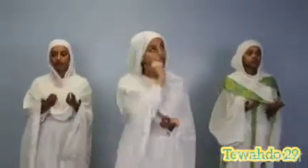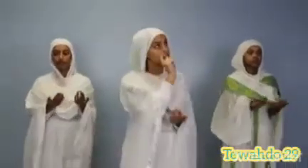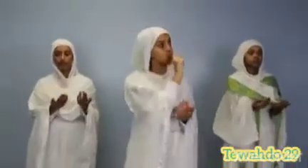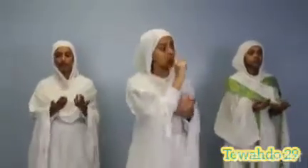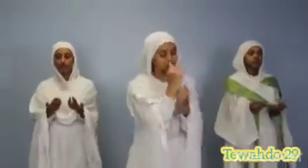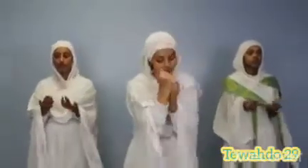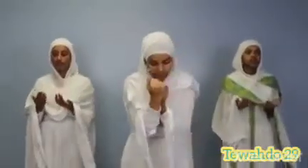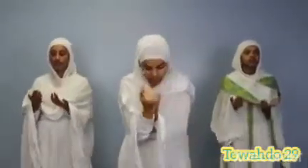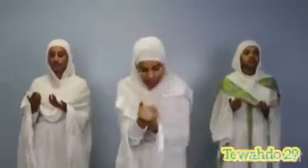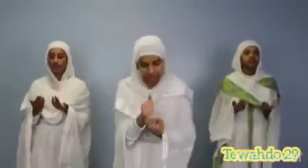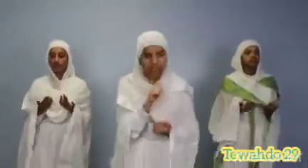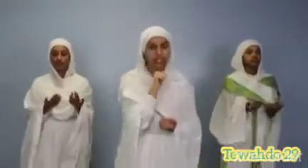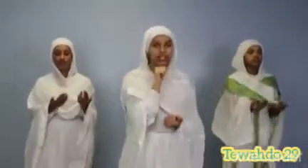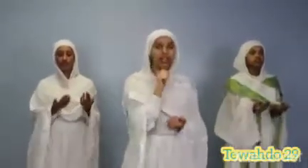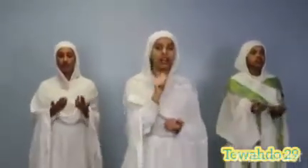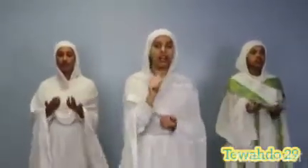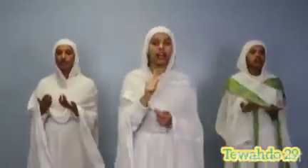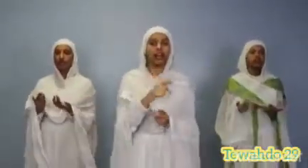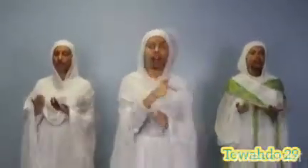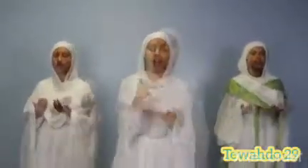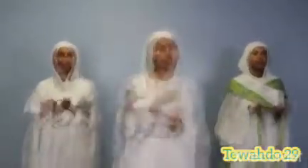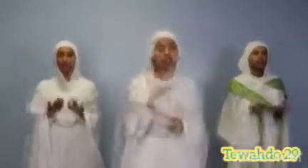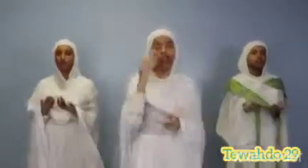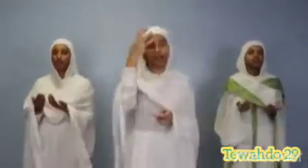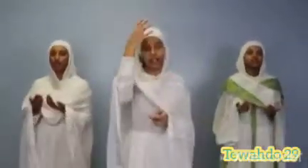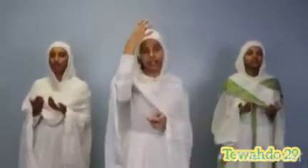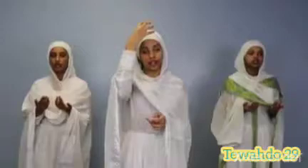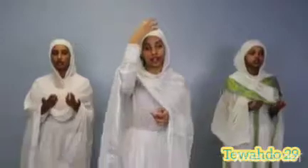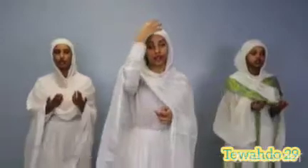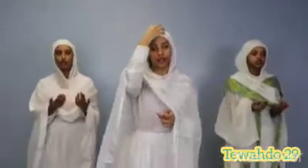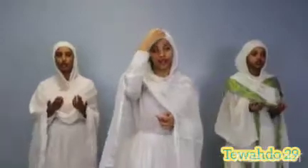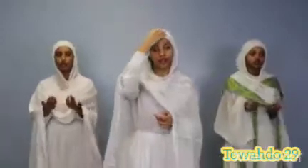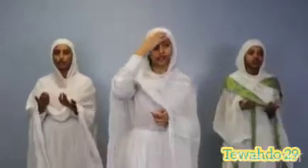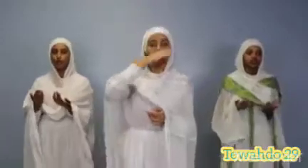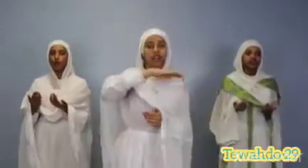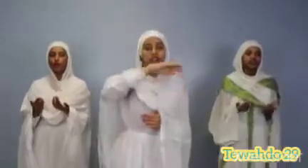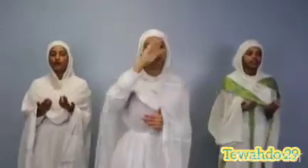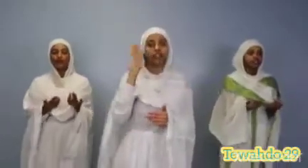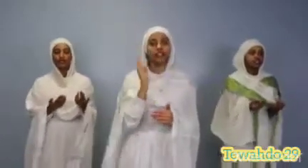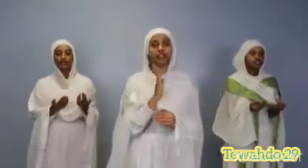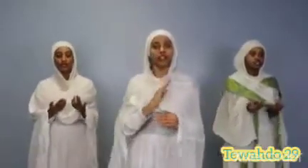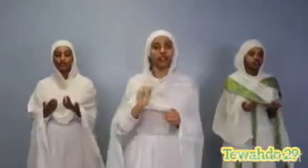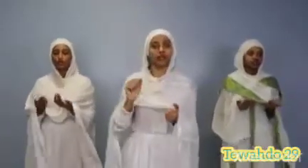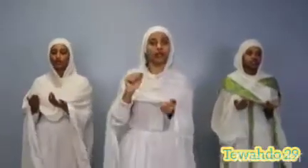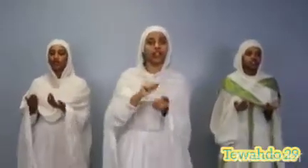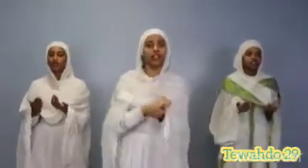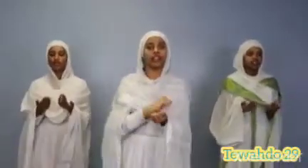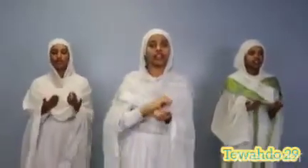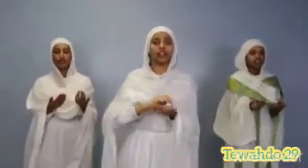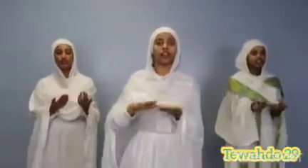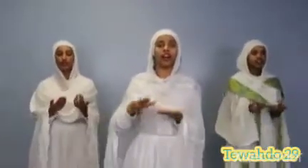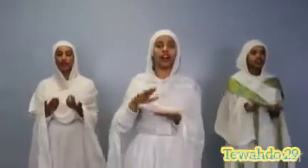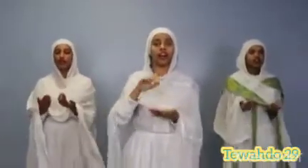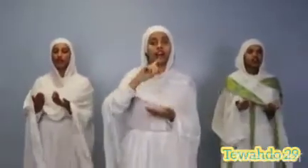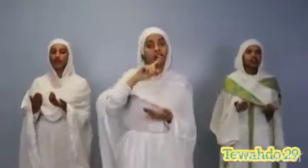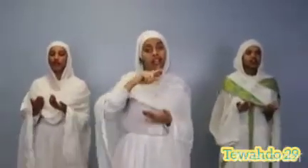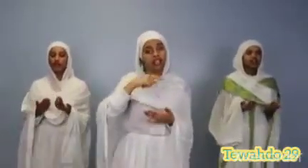ለእርሷ ካልተገዛ ሕዝቡና መንግሥቱ ፈጽሞ